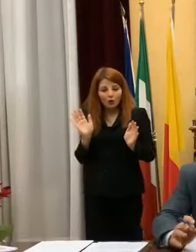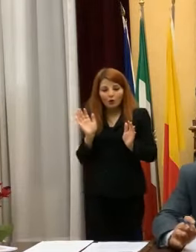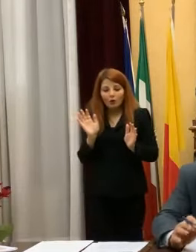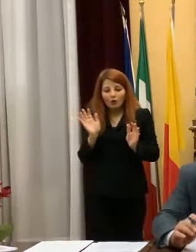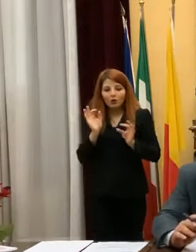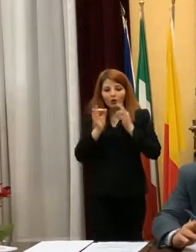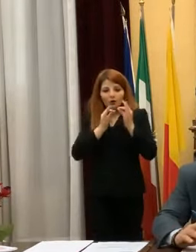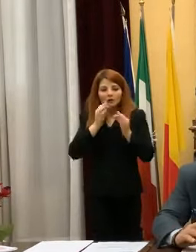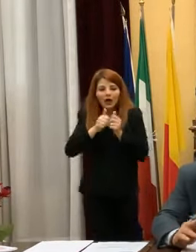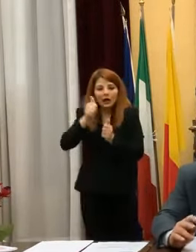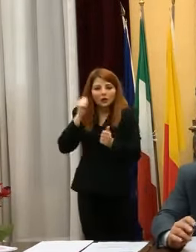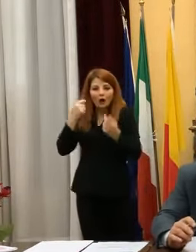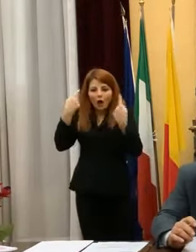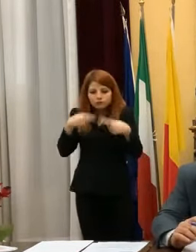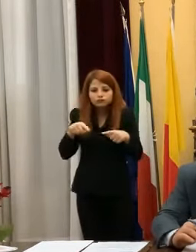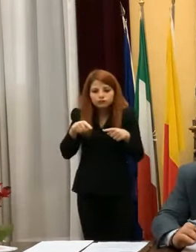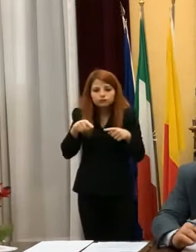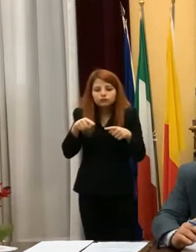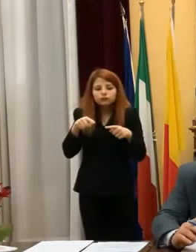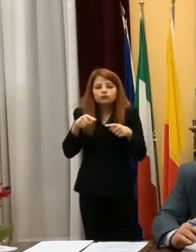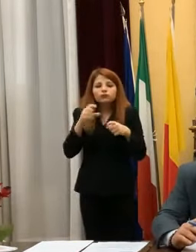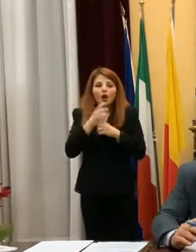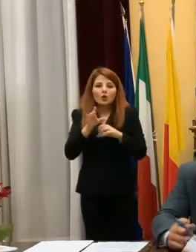il primo punto all'ordine del giorno,